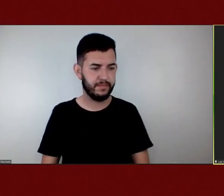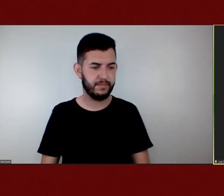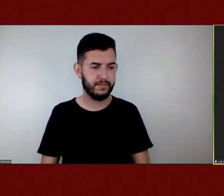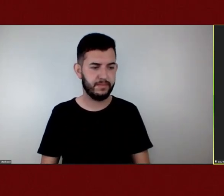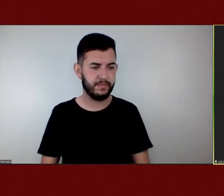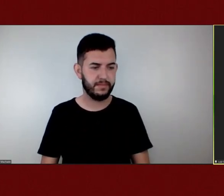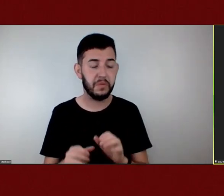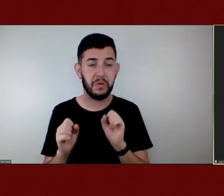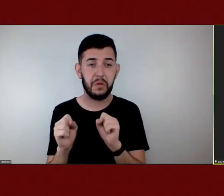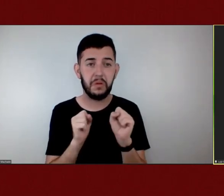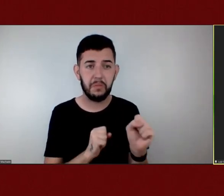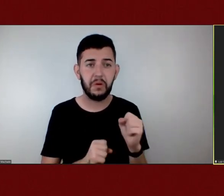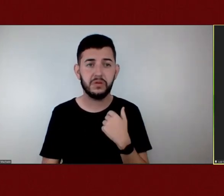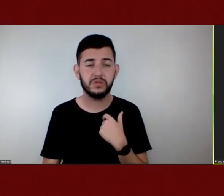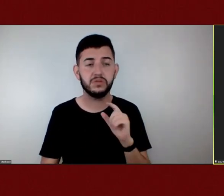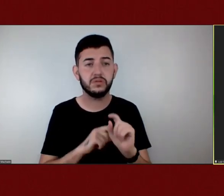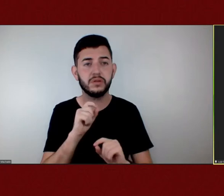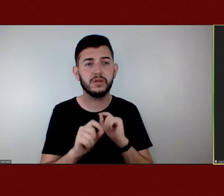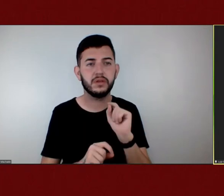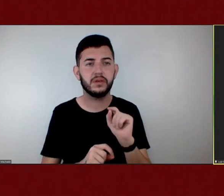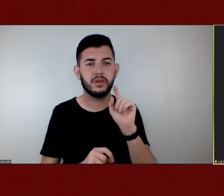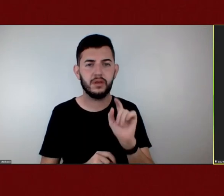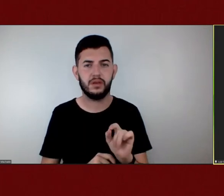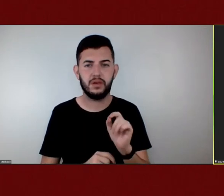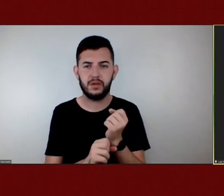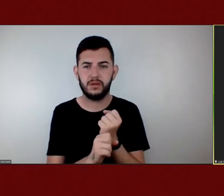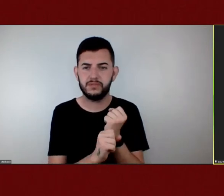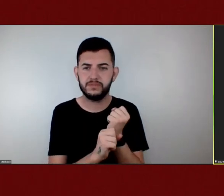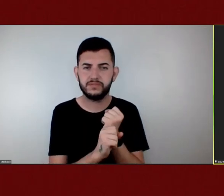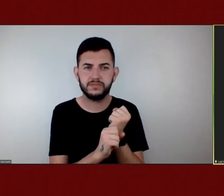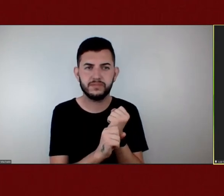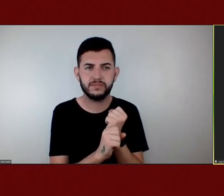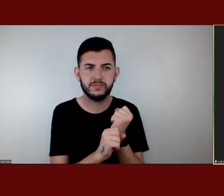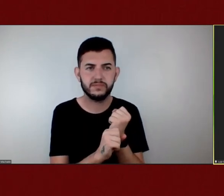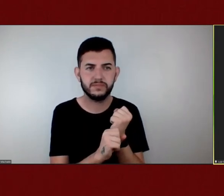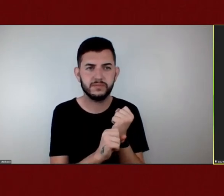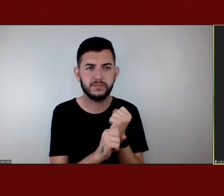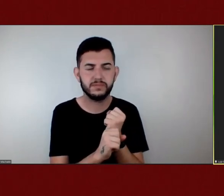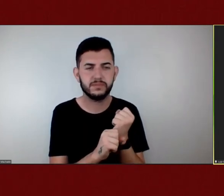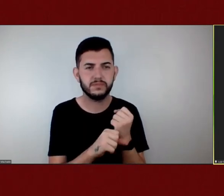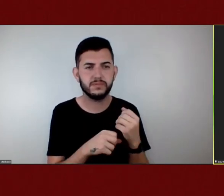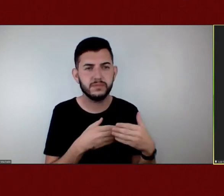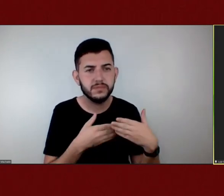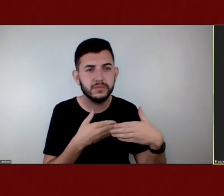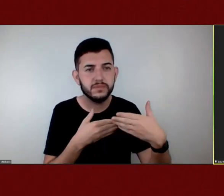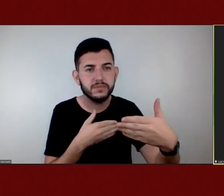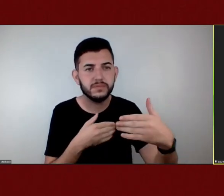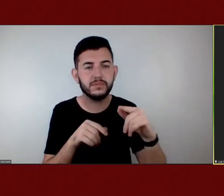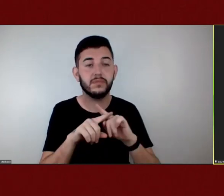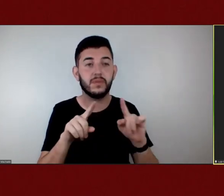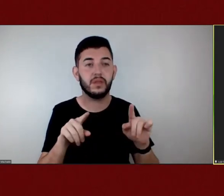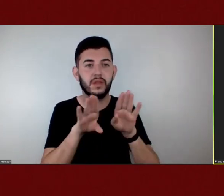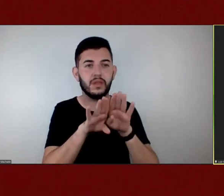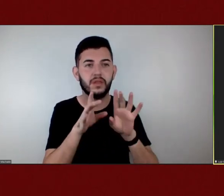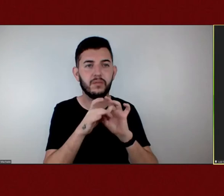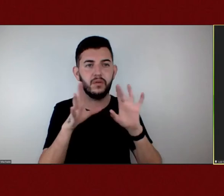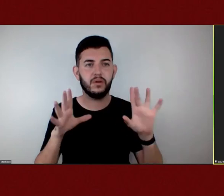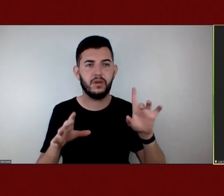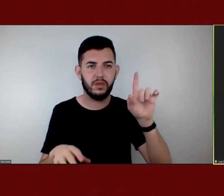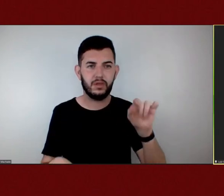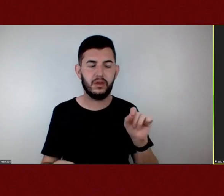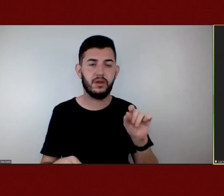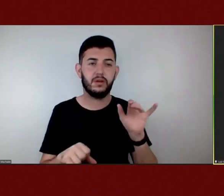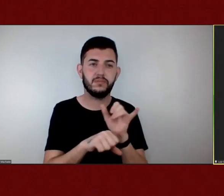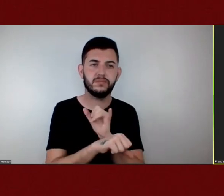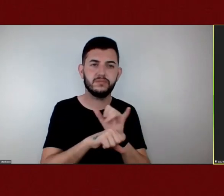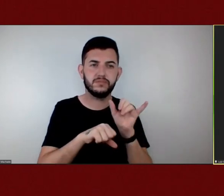Pode-se admitir, à distância dos anos, que sua concepção de democracia ainda era instrumental, um